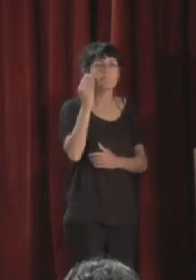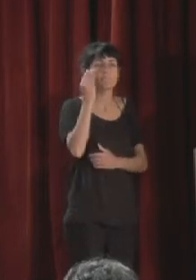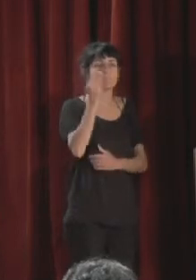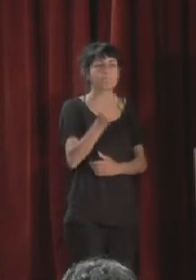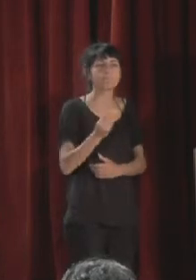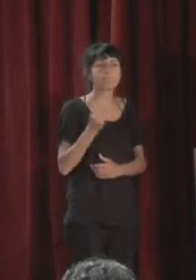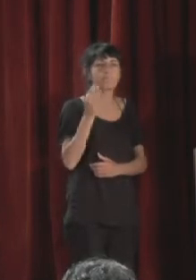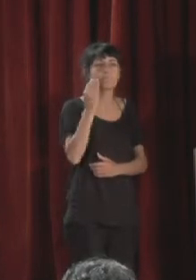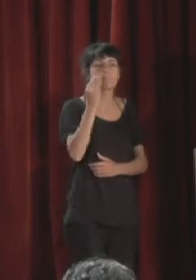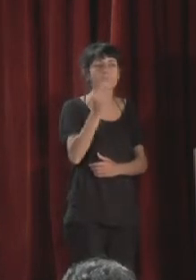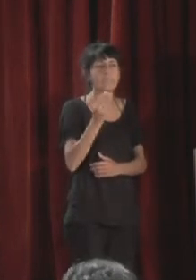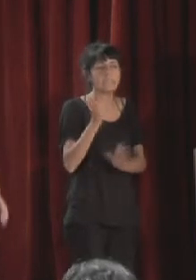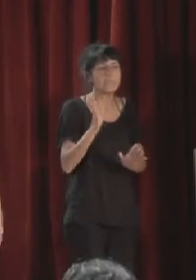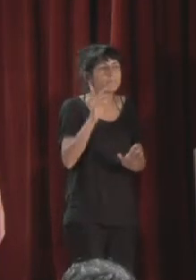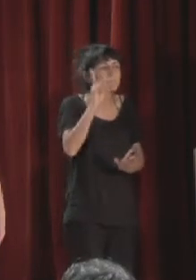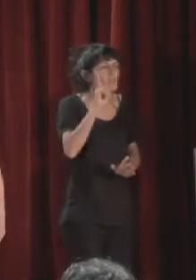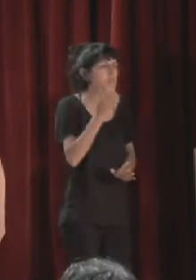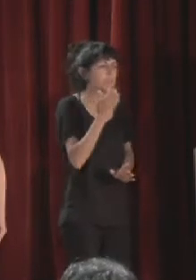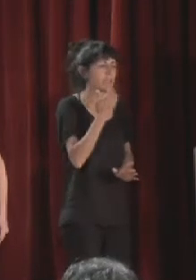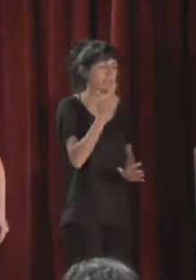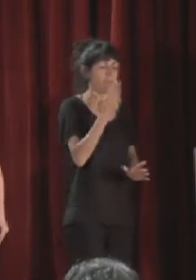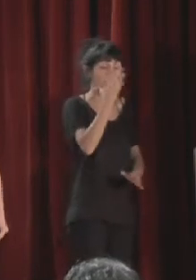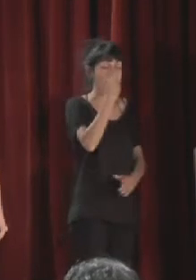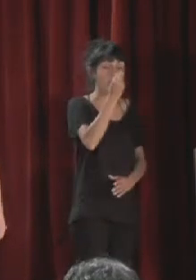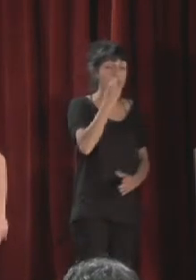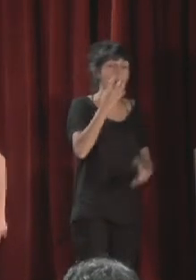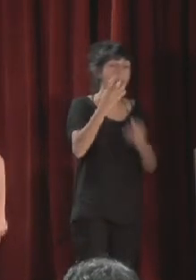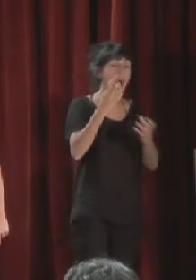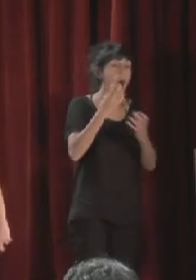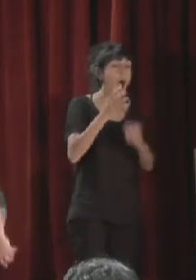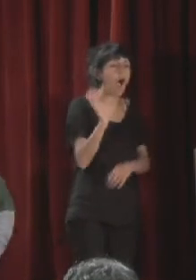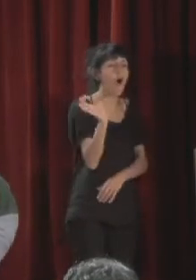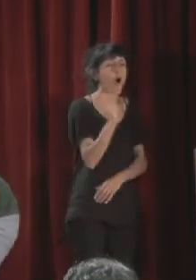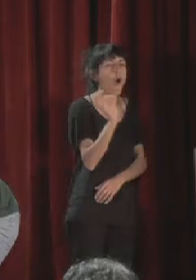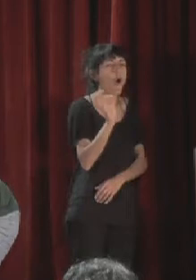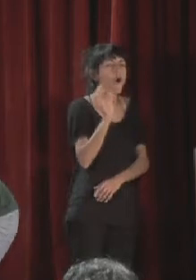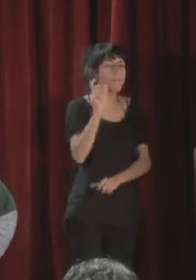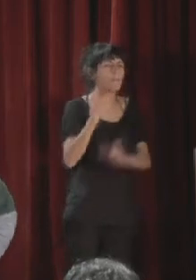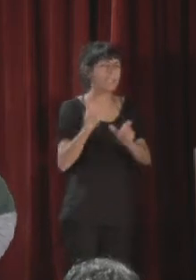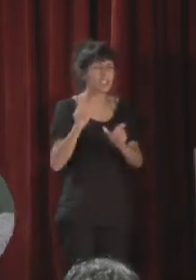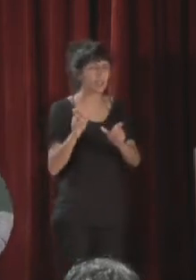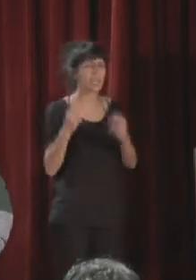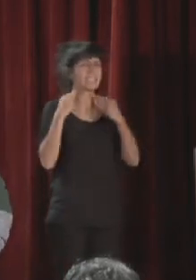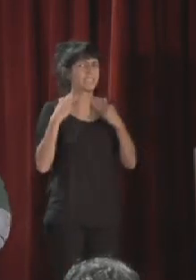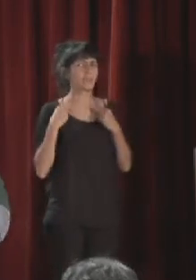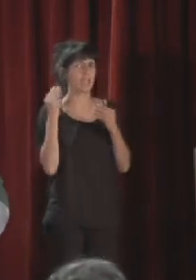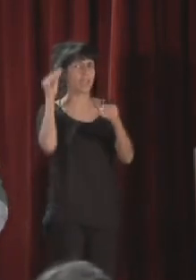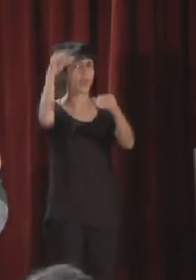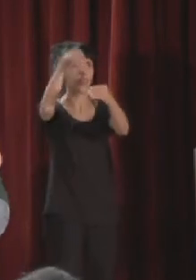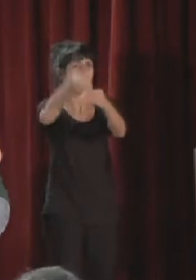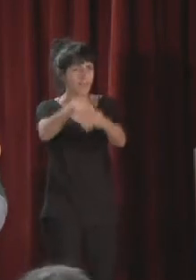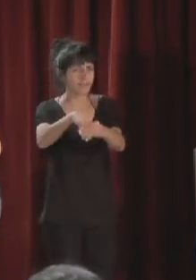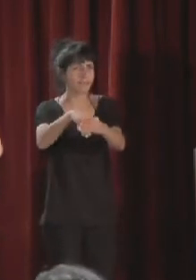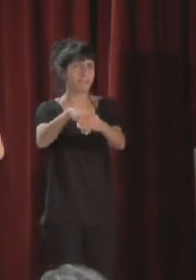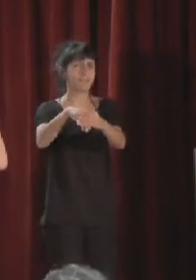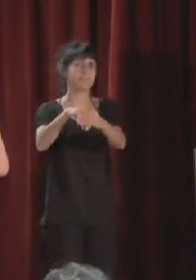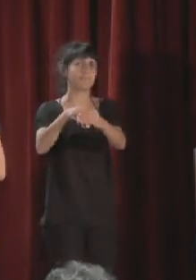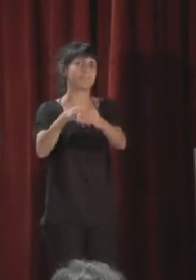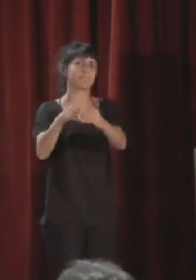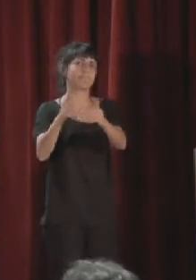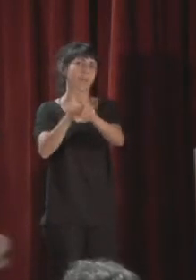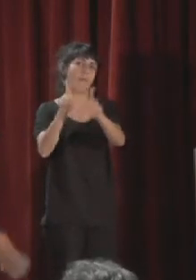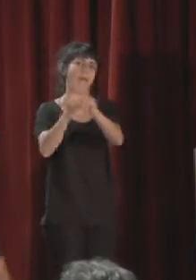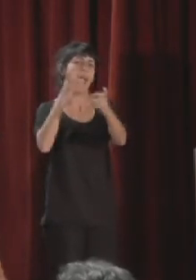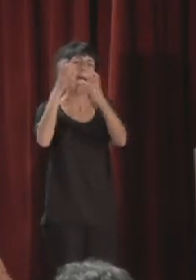se os ladridos eran do can ou da sarna que había dentro na Diputación, pero bueno, a frase veume a